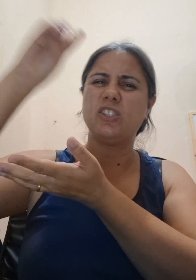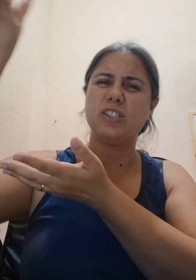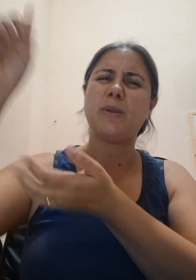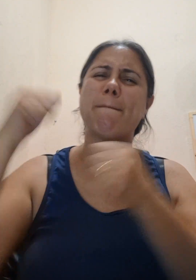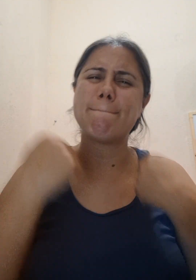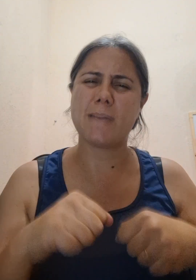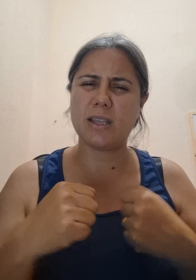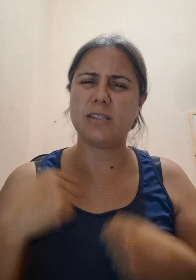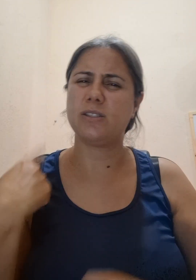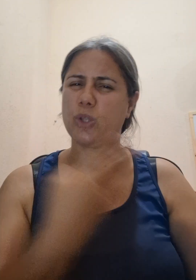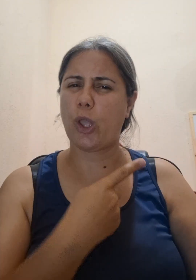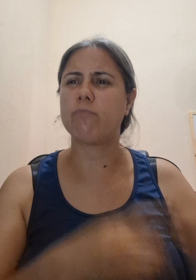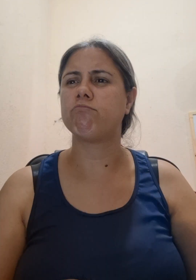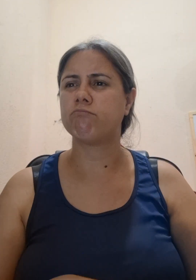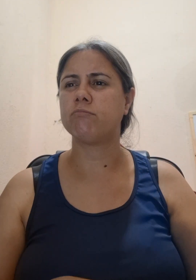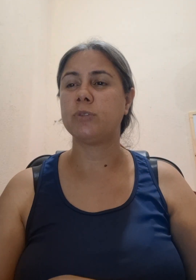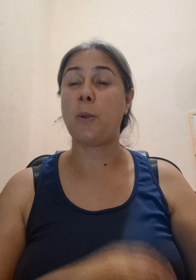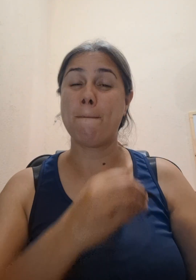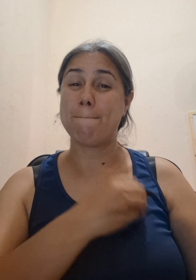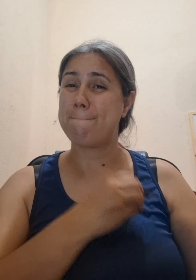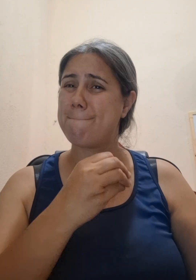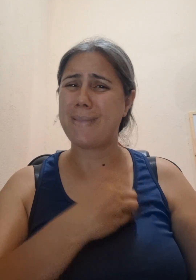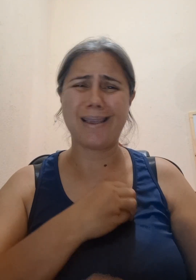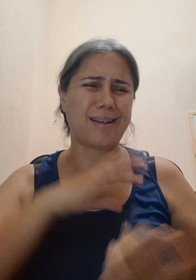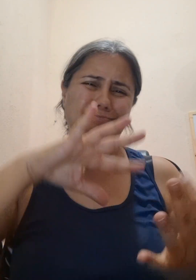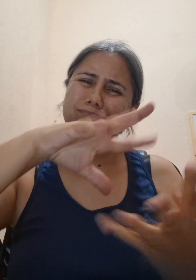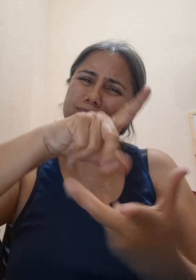Deus. Da glória de Deus. Nós